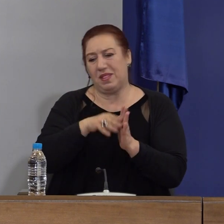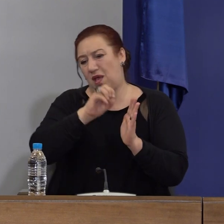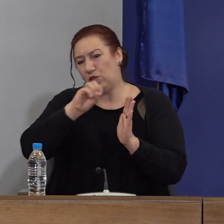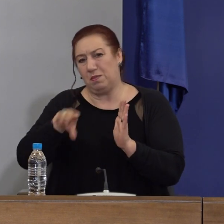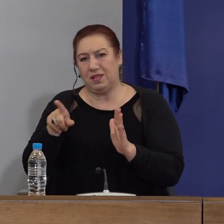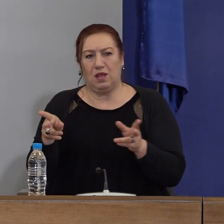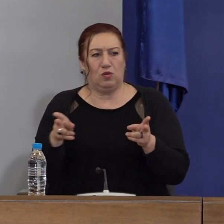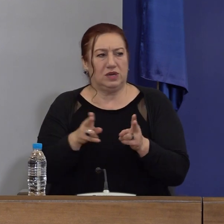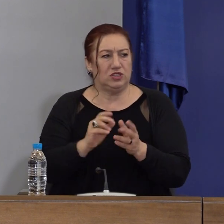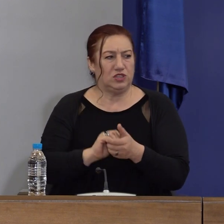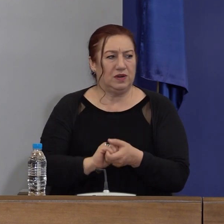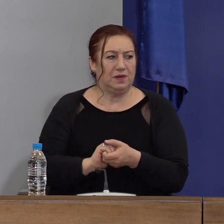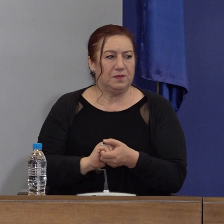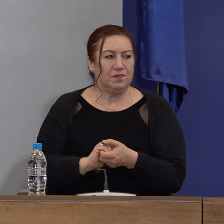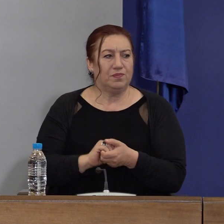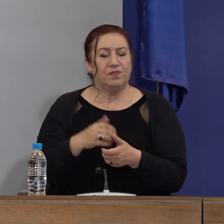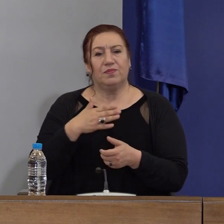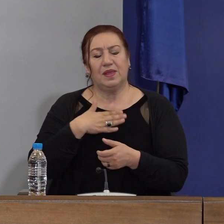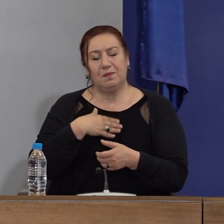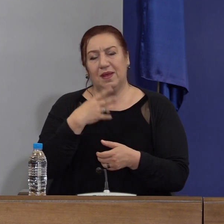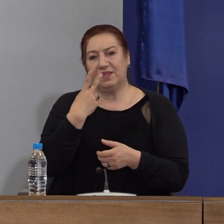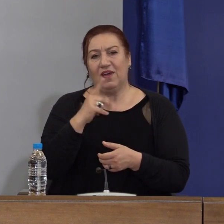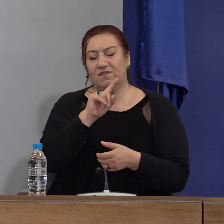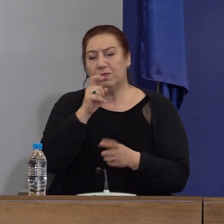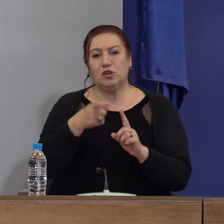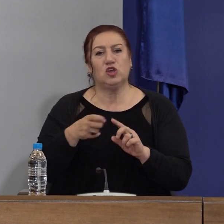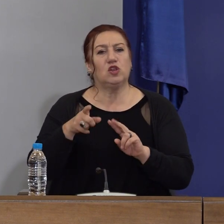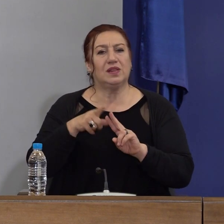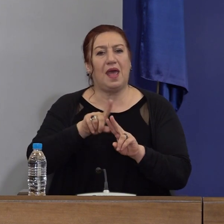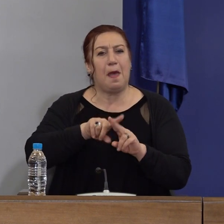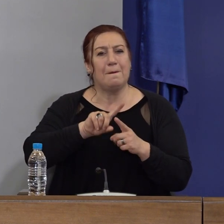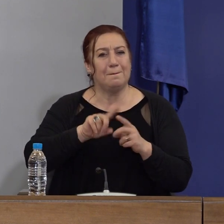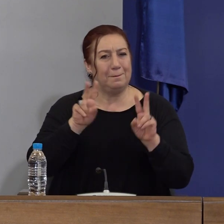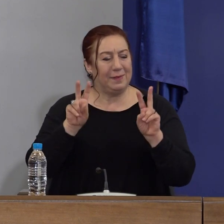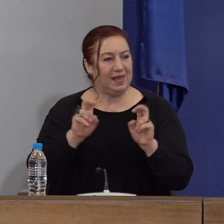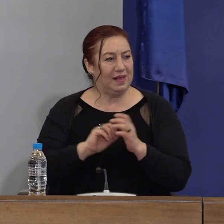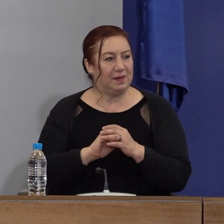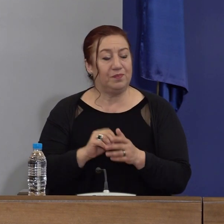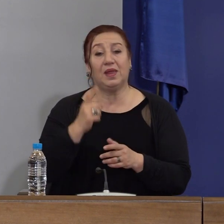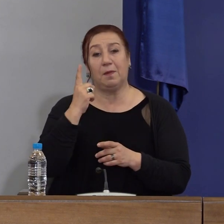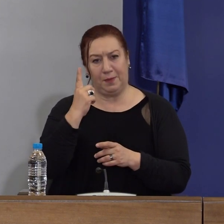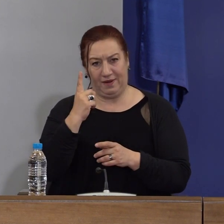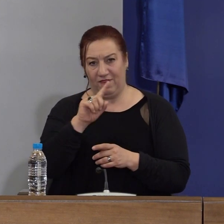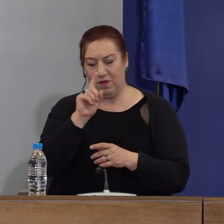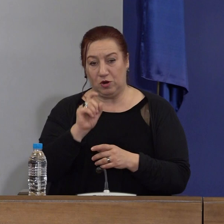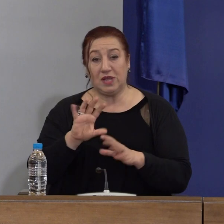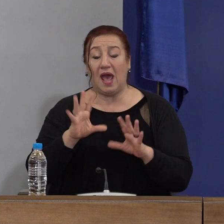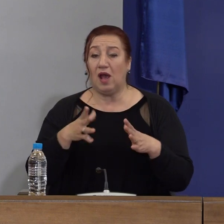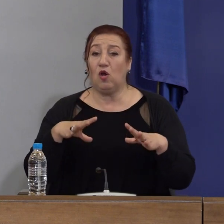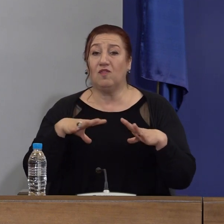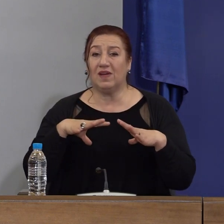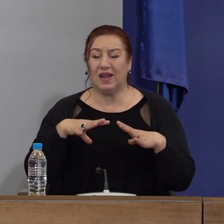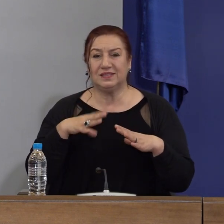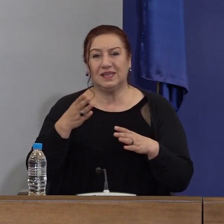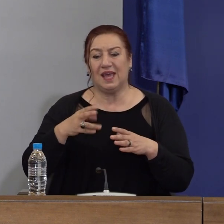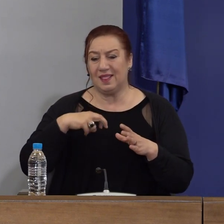ПИК, министър Ананиев. Два въпроса от ПИК, ако може. Първият е, ако в градския транспорт не се носят